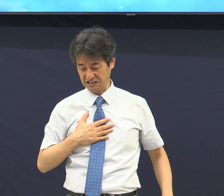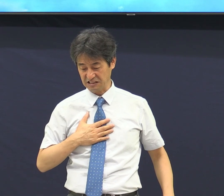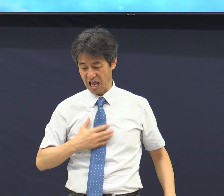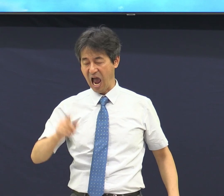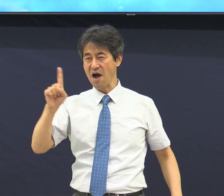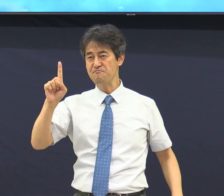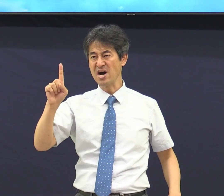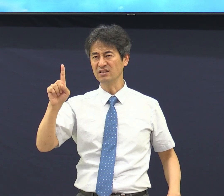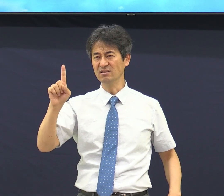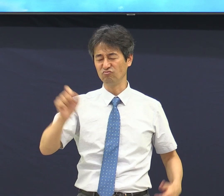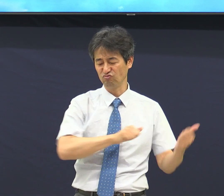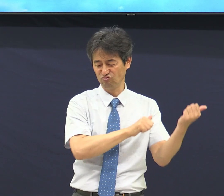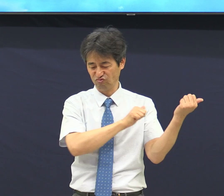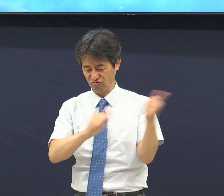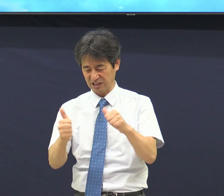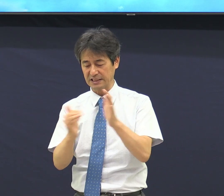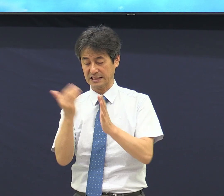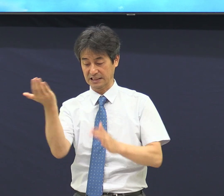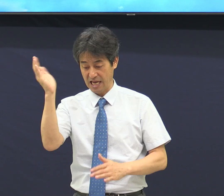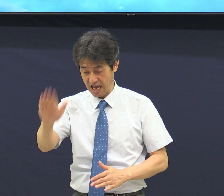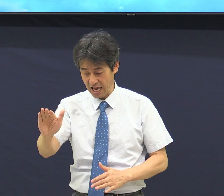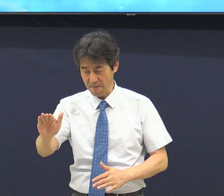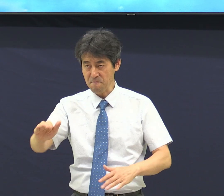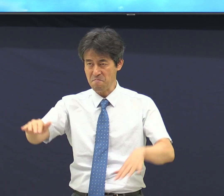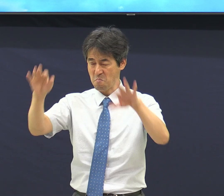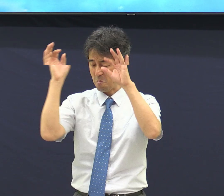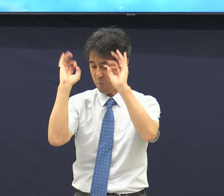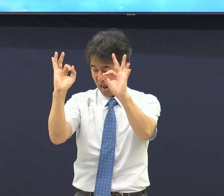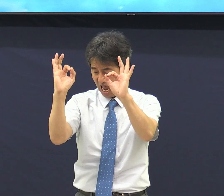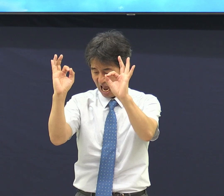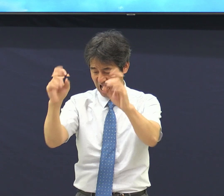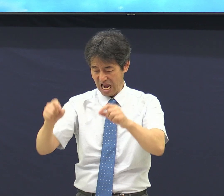말하지만 나는 한 번 죽을지라도 보라